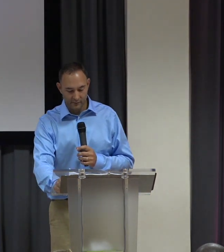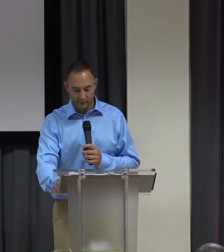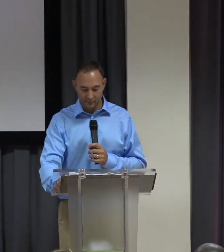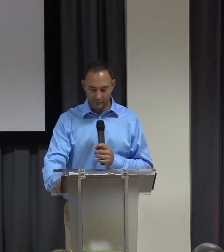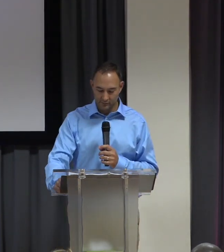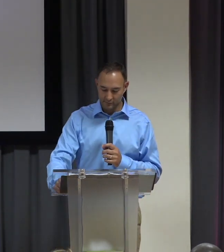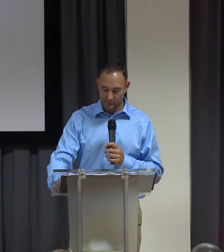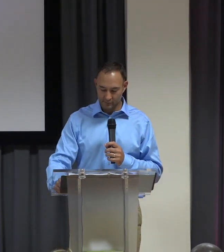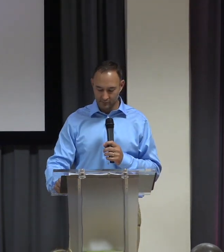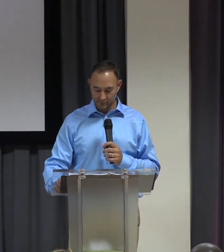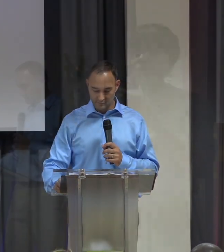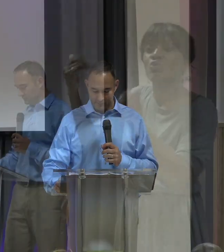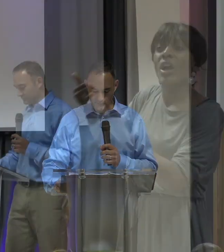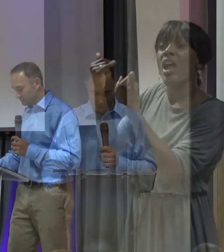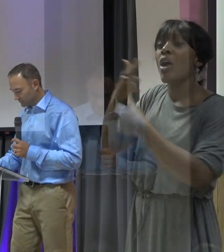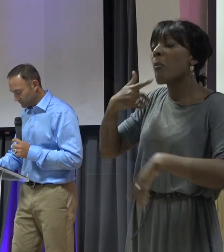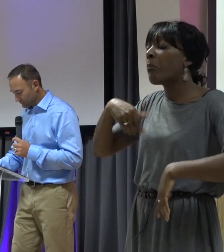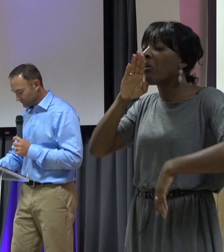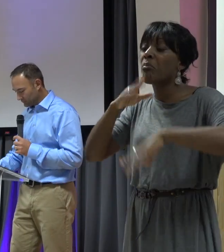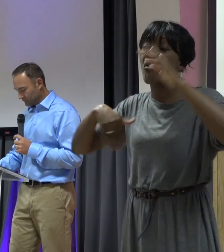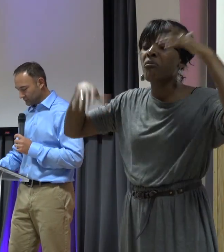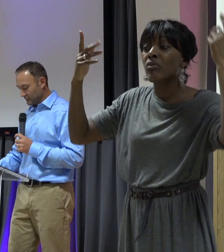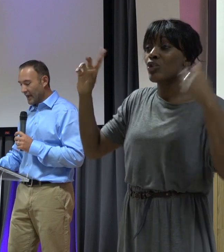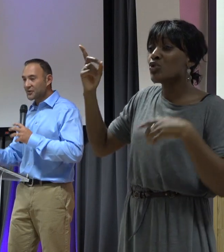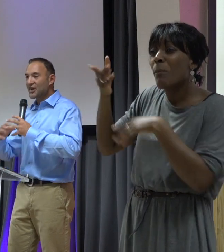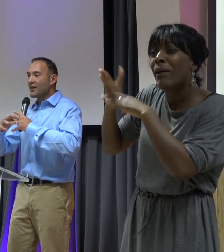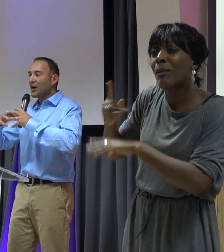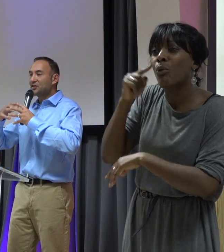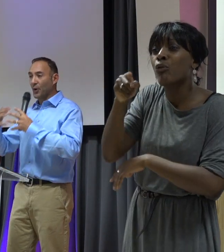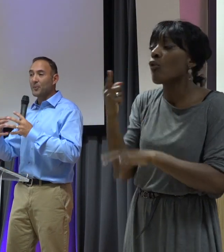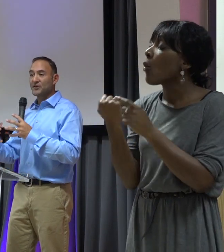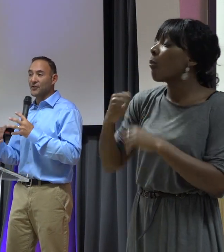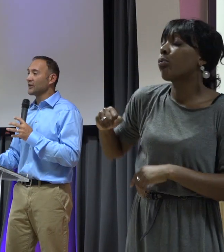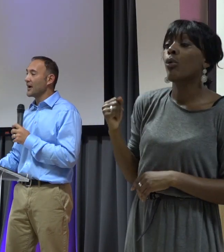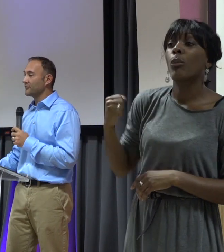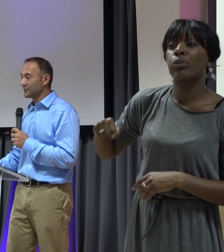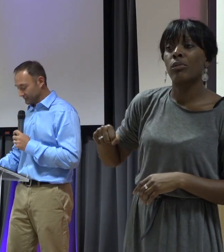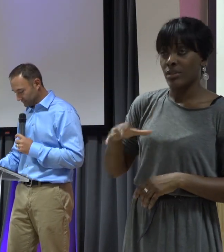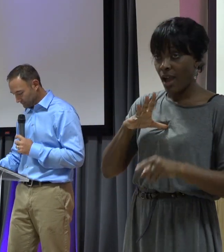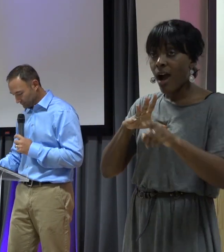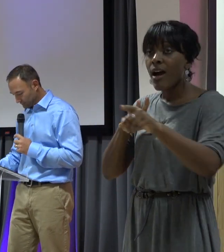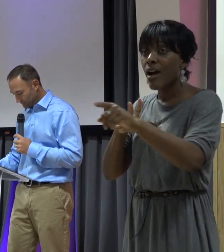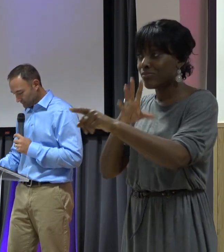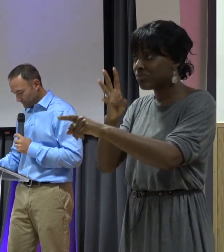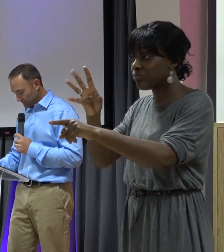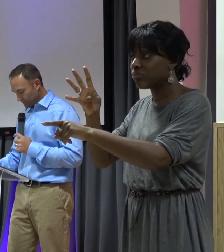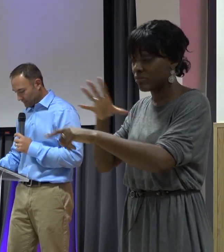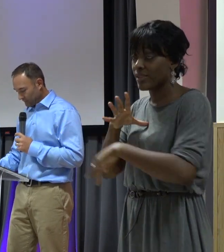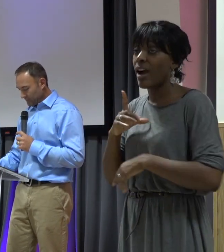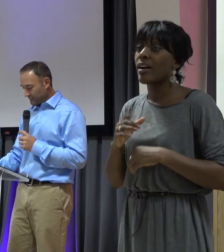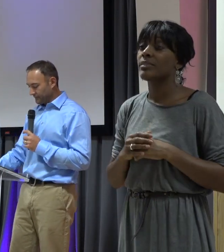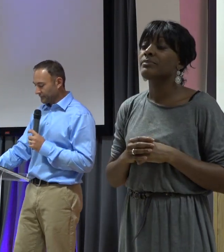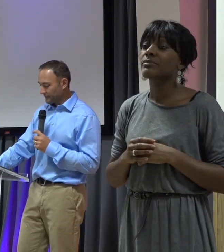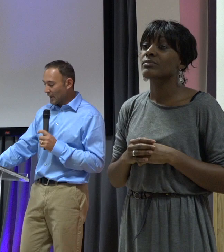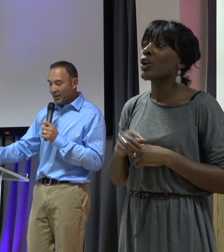qui passent à côté de ce que Dieu prévoit, And outside of God's purpose for your life. à côté vraiment du but de